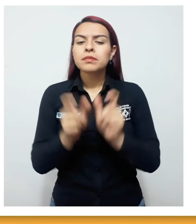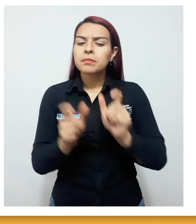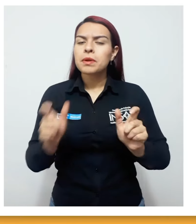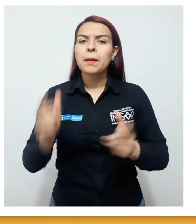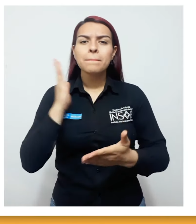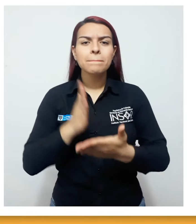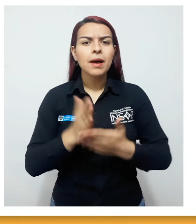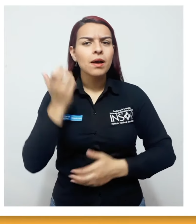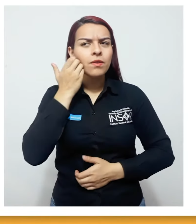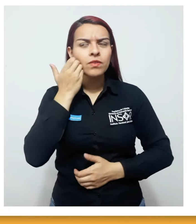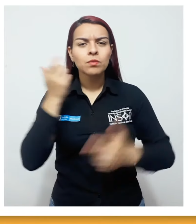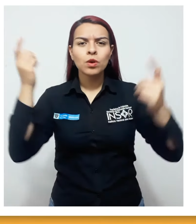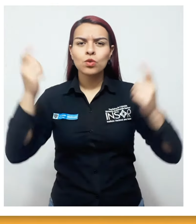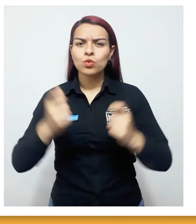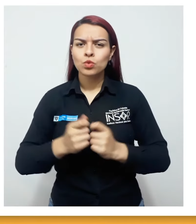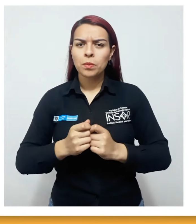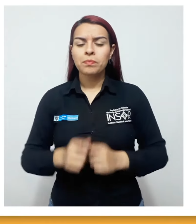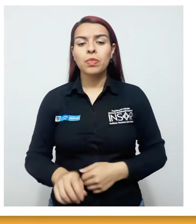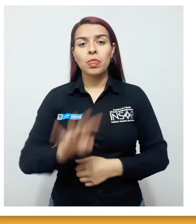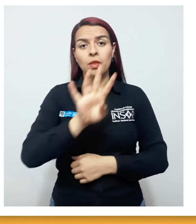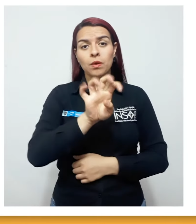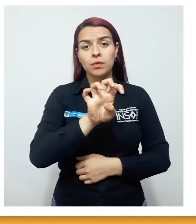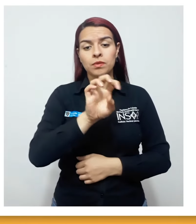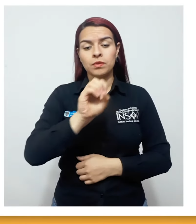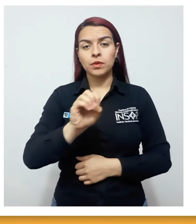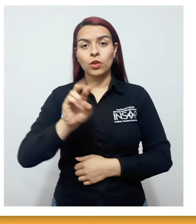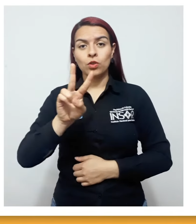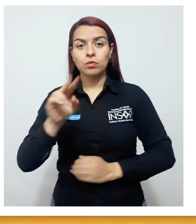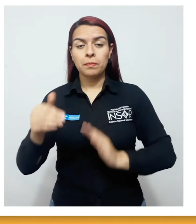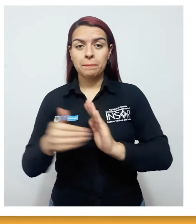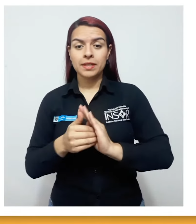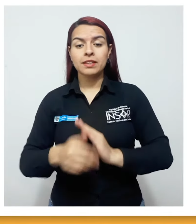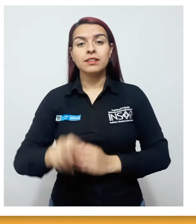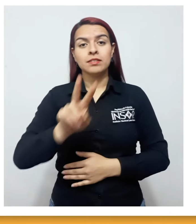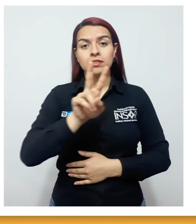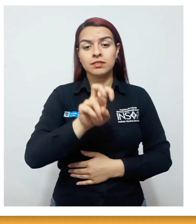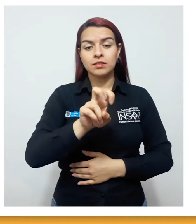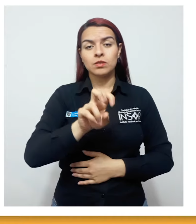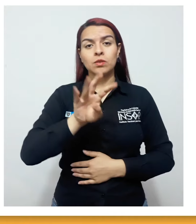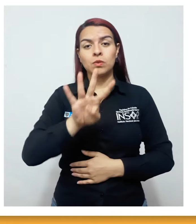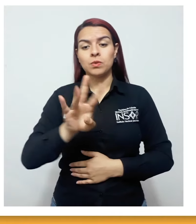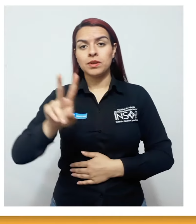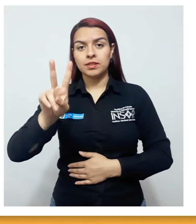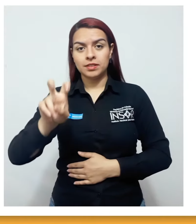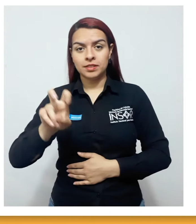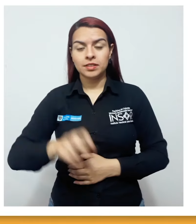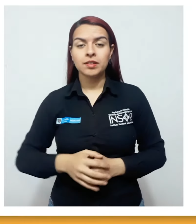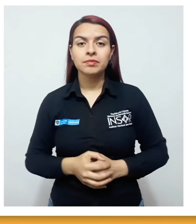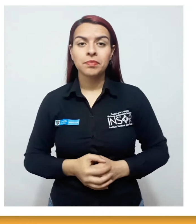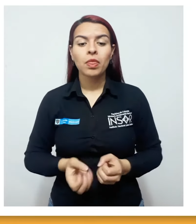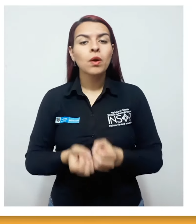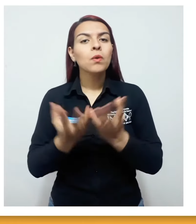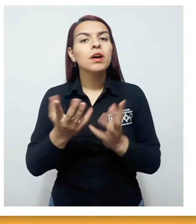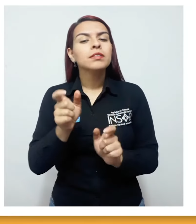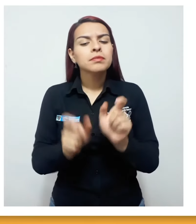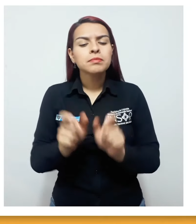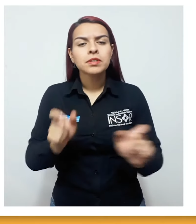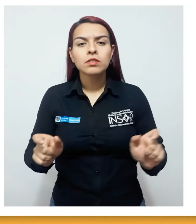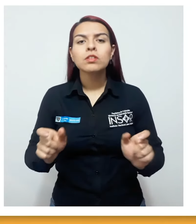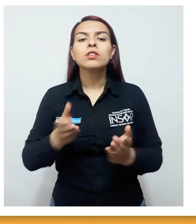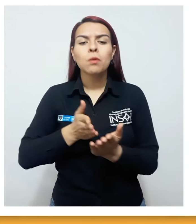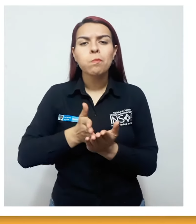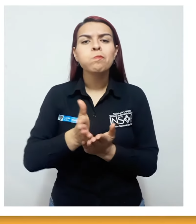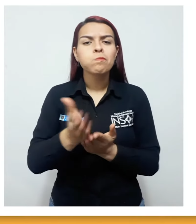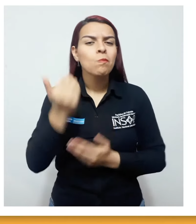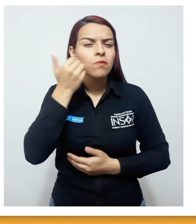de casos confirmados, 902,747. Casos